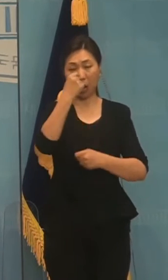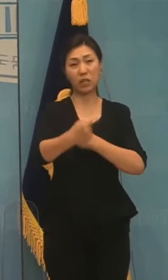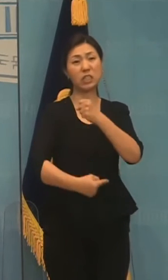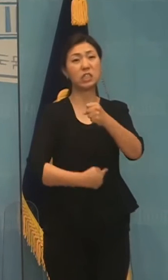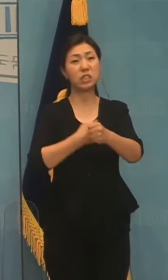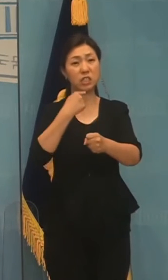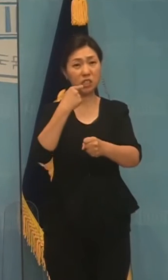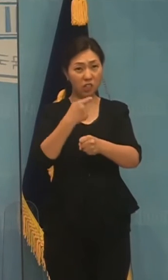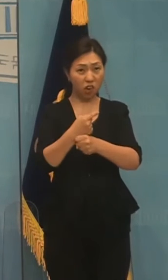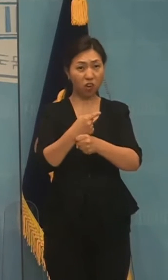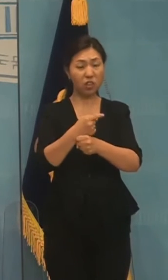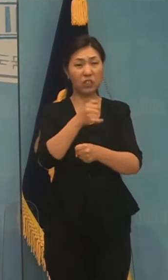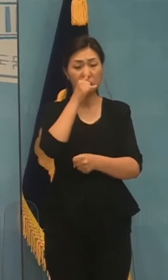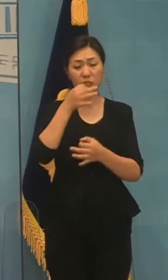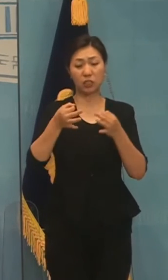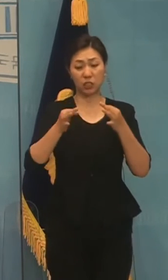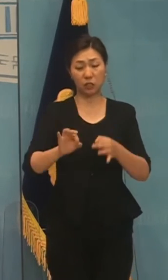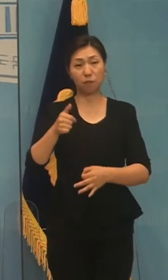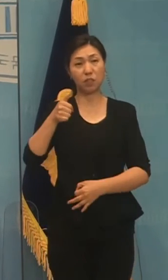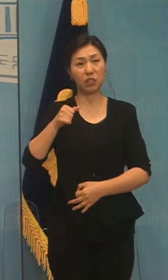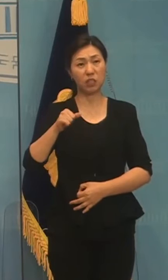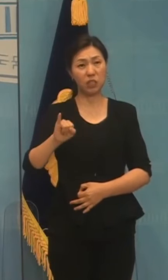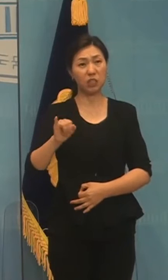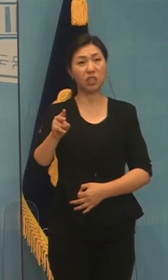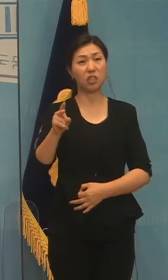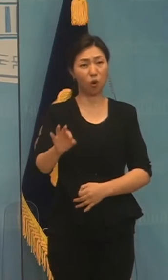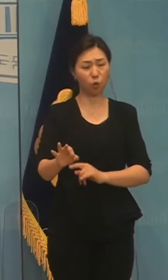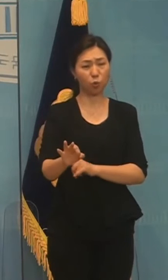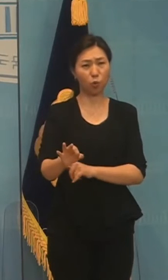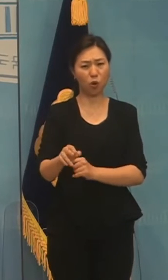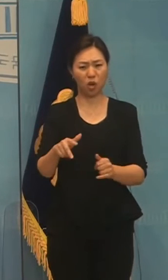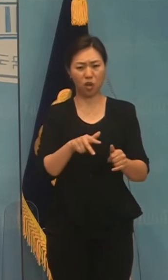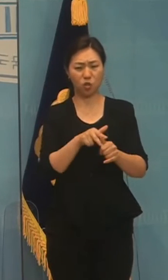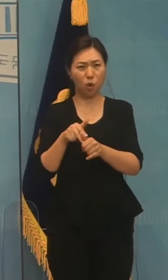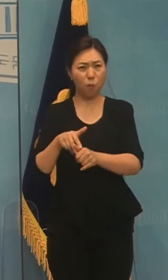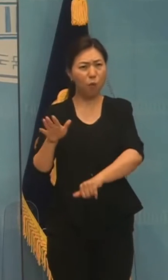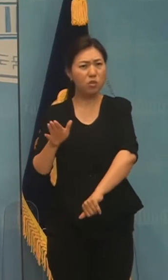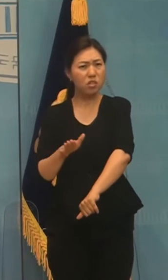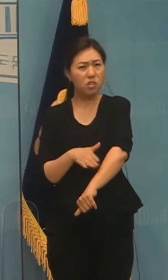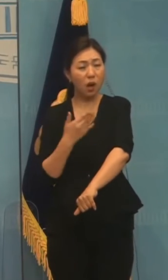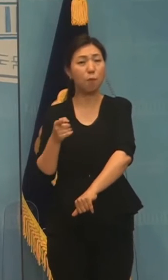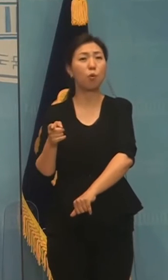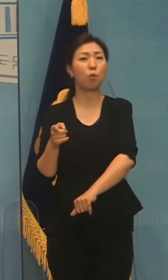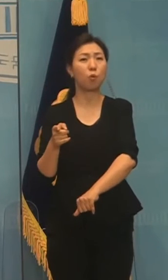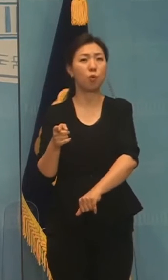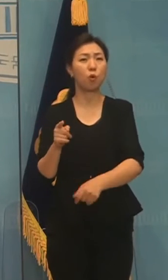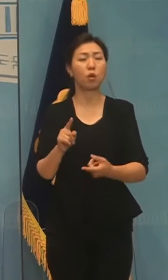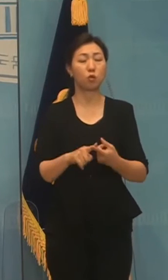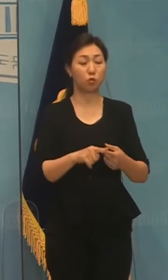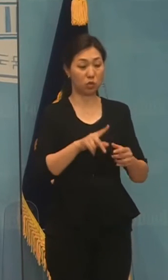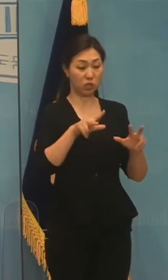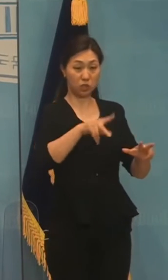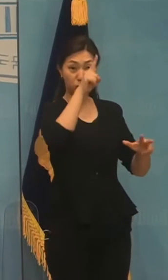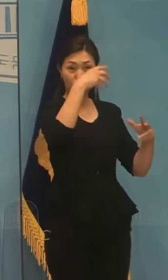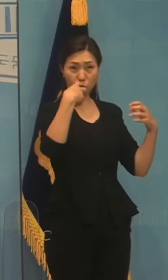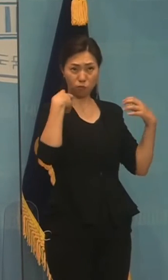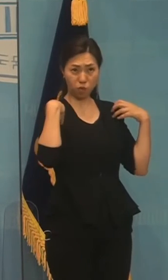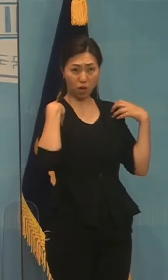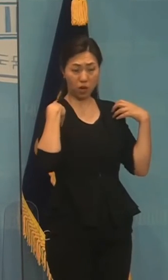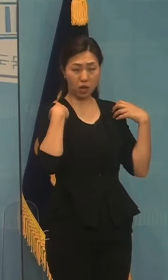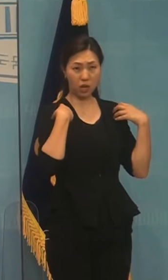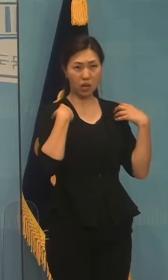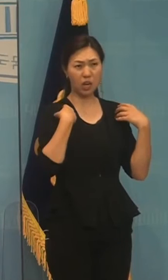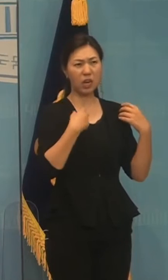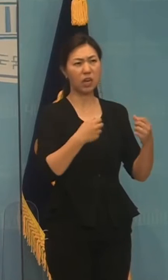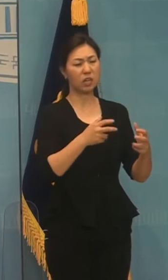들어선 김기현 원내대표도 잘못된 사실로 현 정부의 에너지 전환 정책을 비판하는